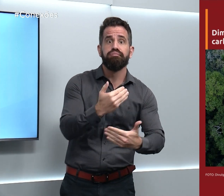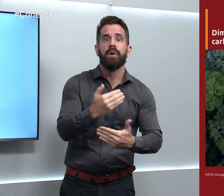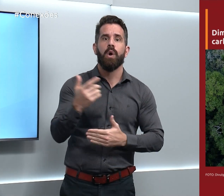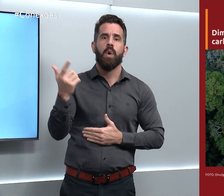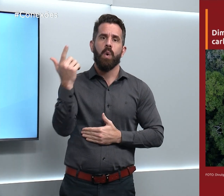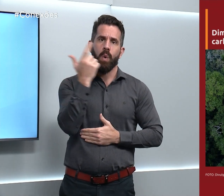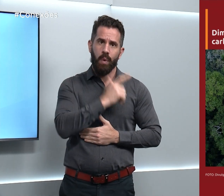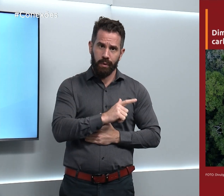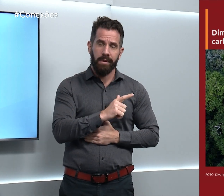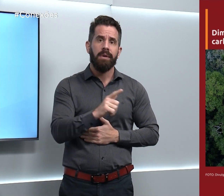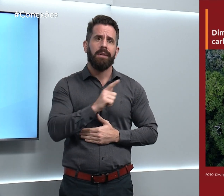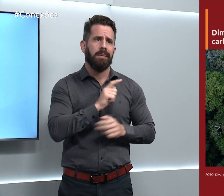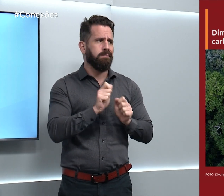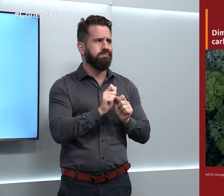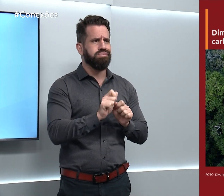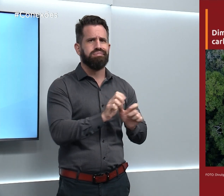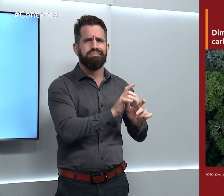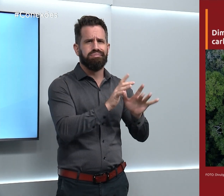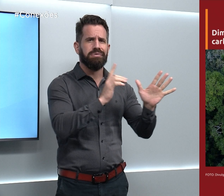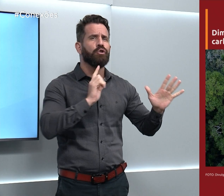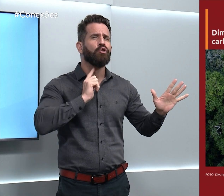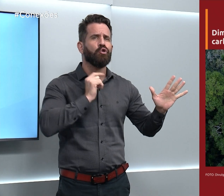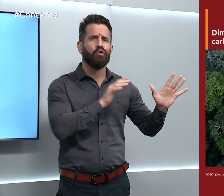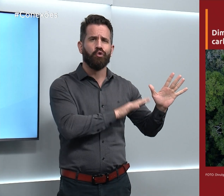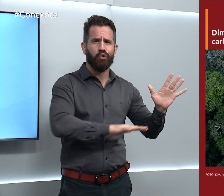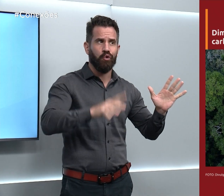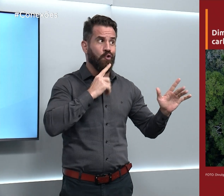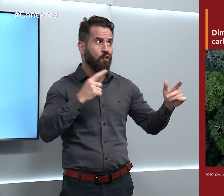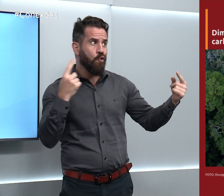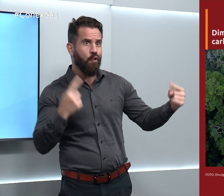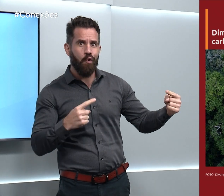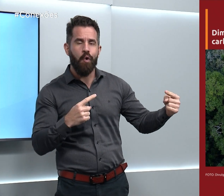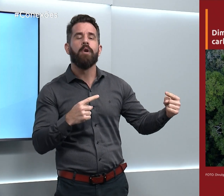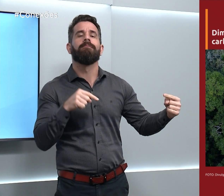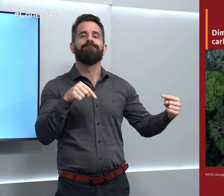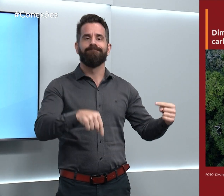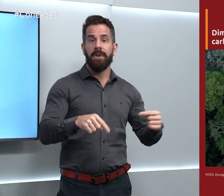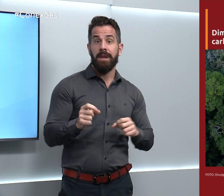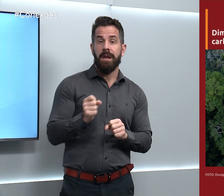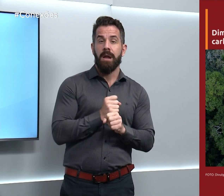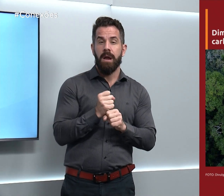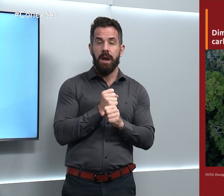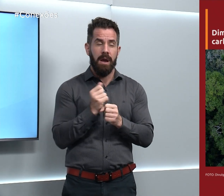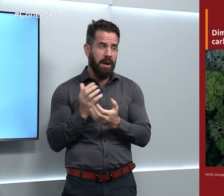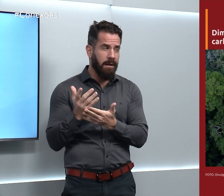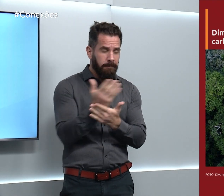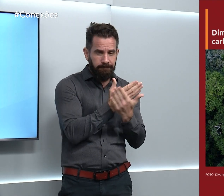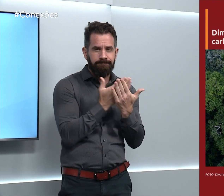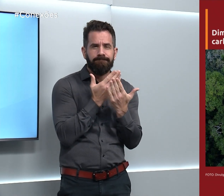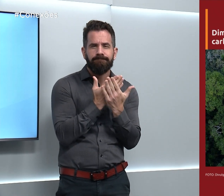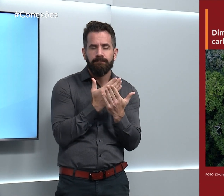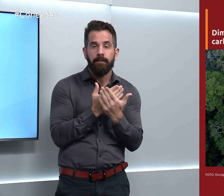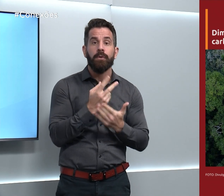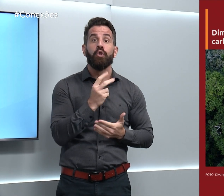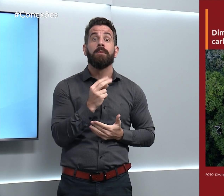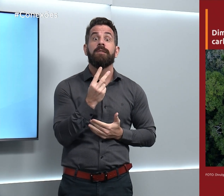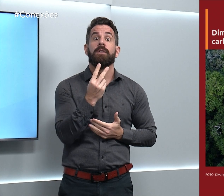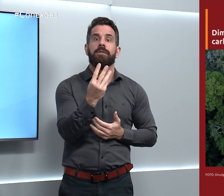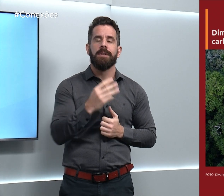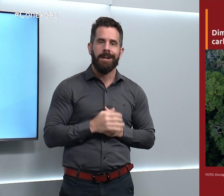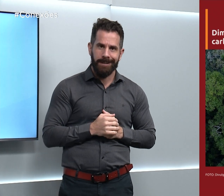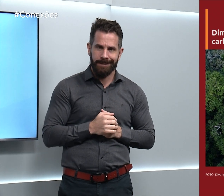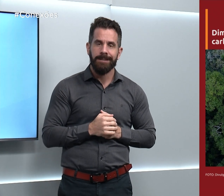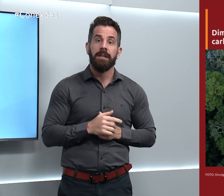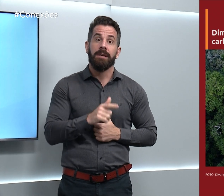frente às emissões de combustíveis fósseis no ano de 2023, levando a uma taxa de crescimento